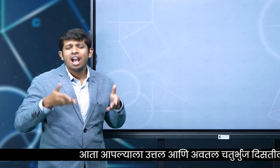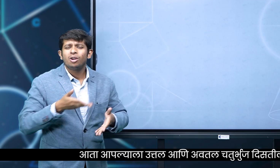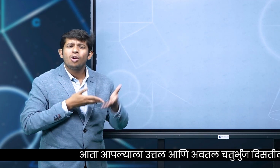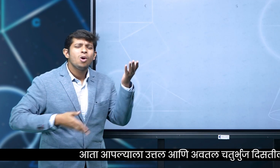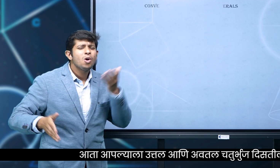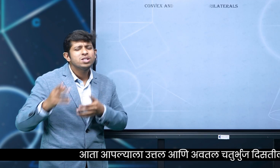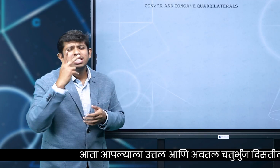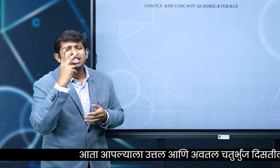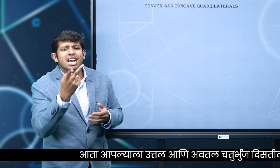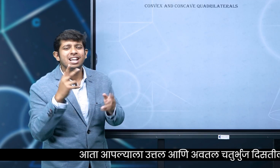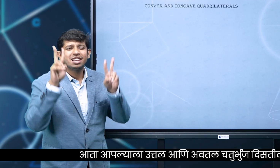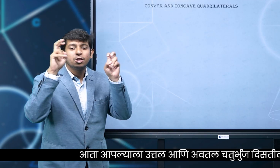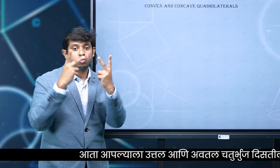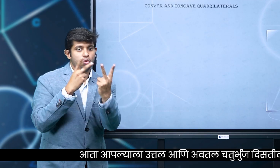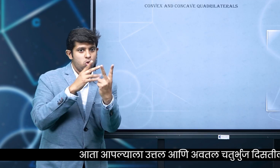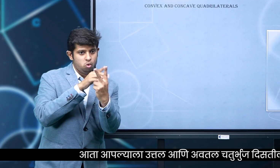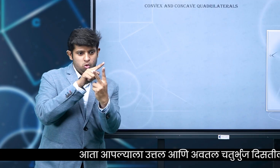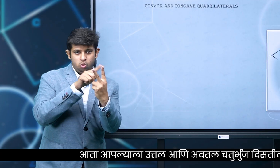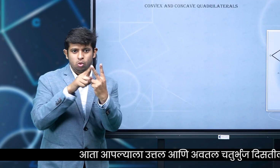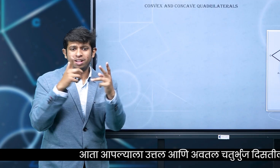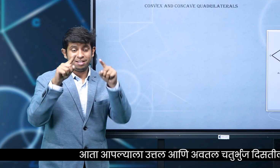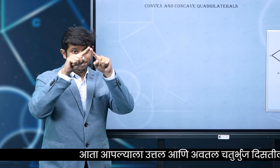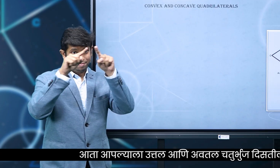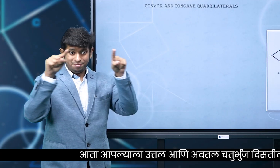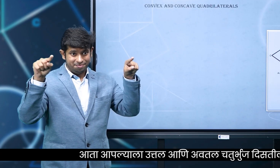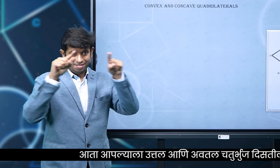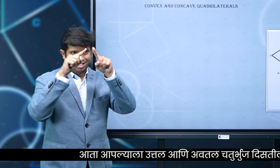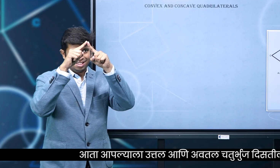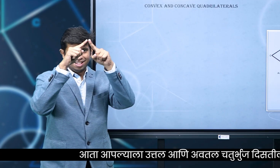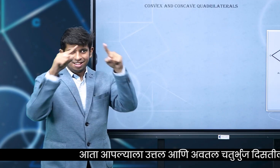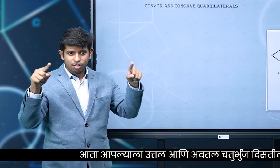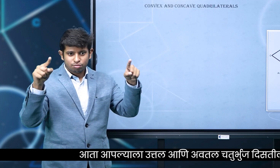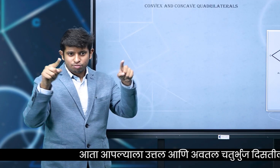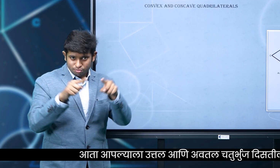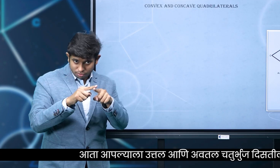आता आपल्याला उत्तल आणि अवतल चतुर्भुज दिसतील.